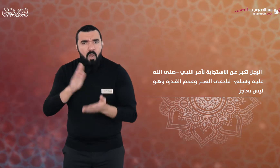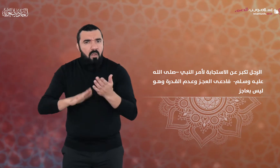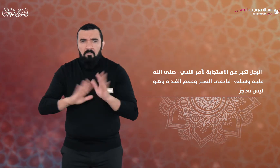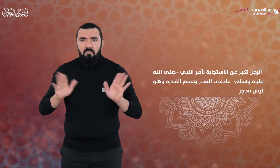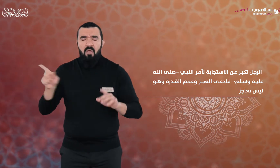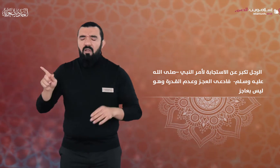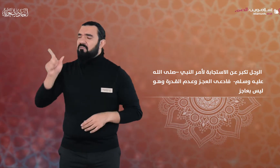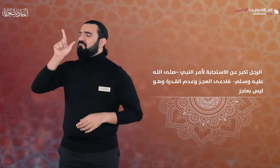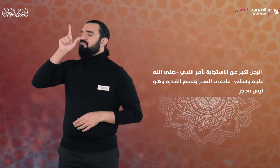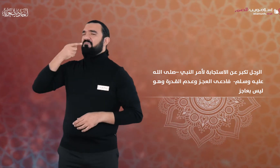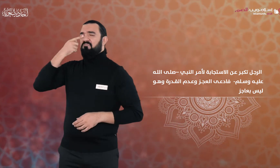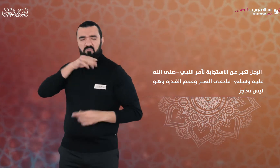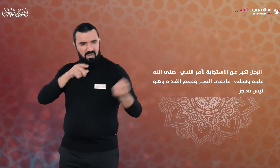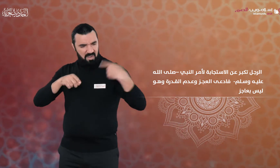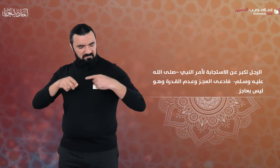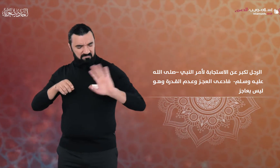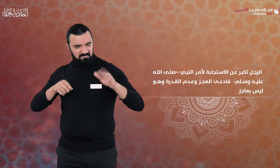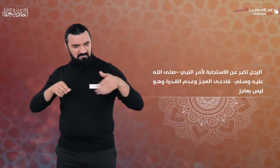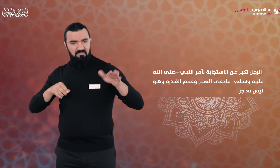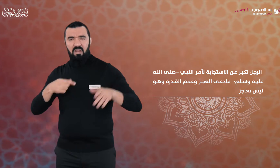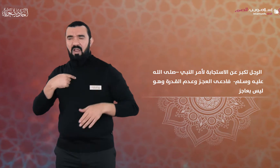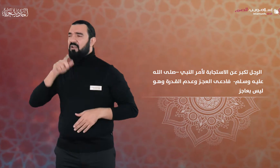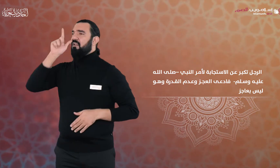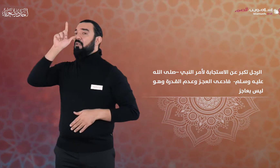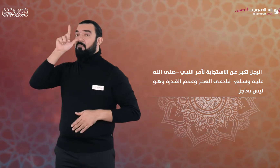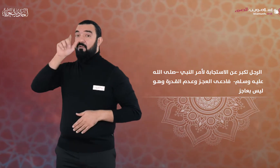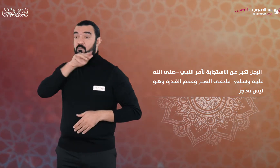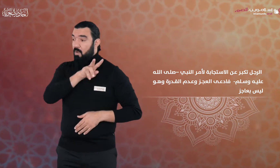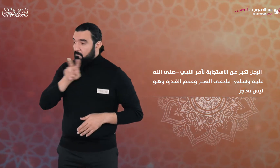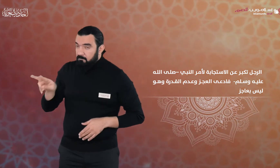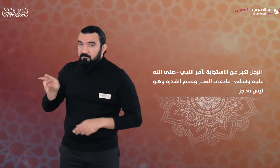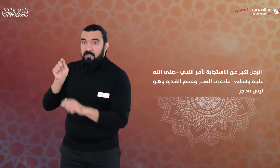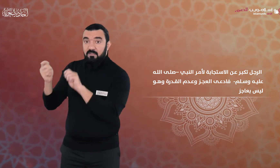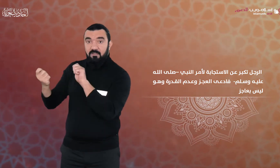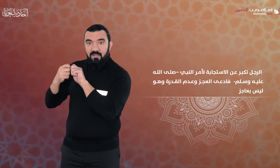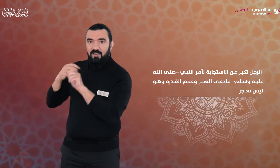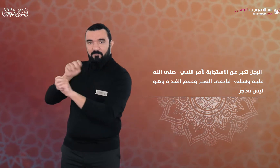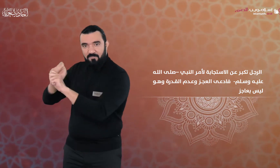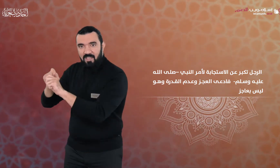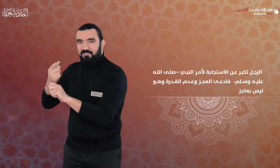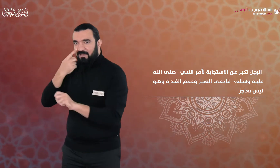لأمر النبي صلى الله عليه وسلم فادع العجز